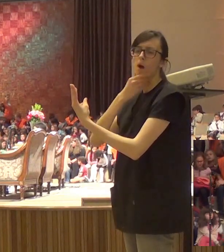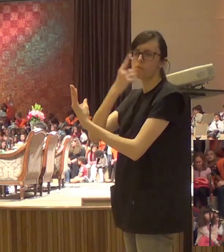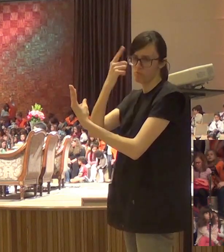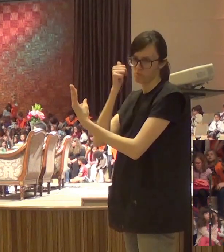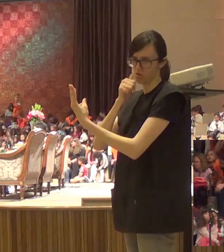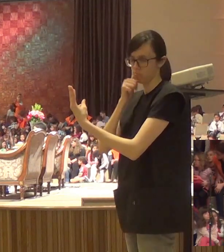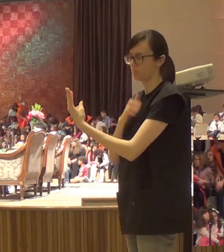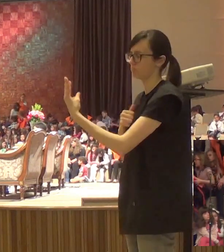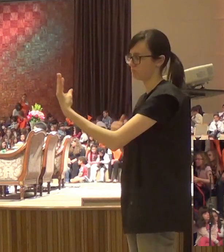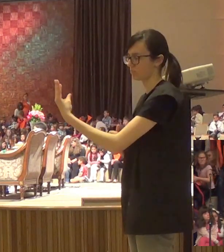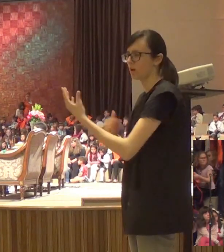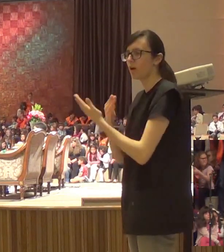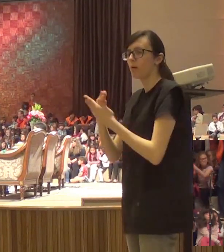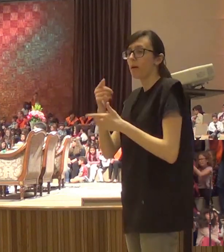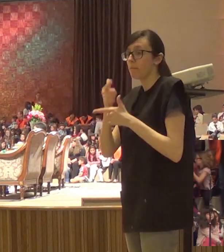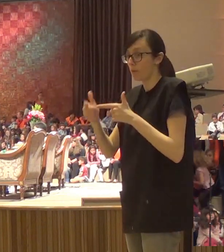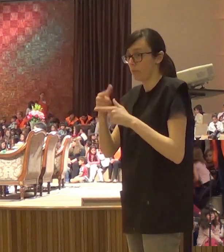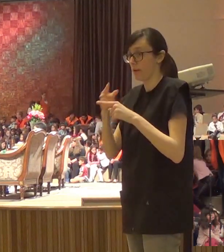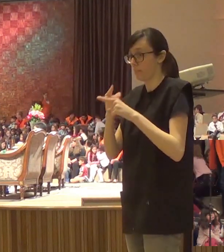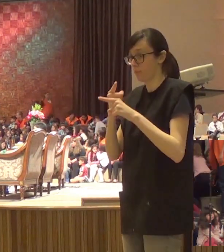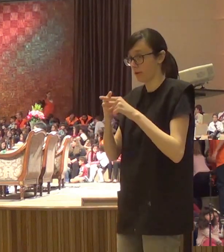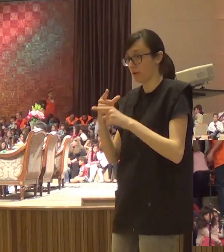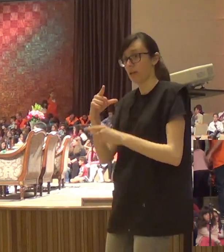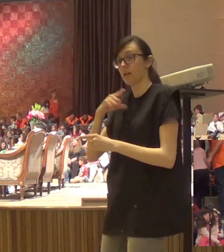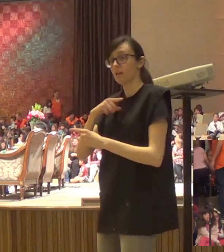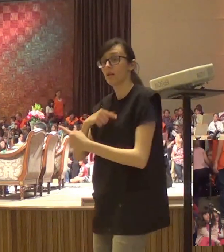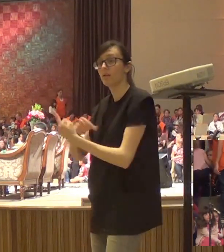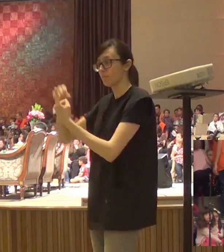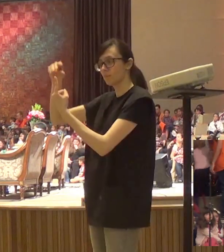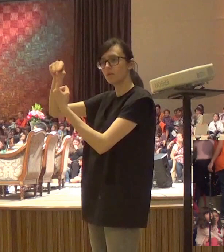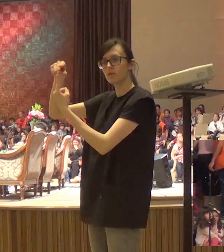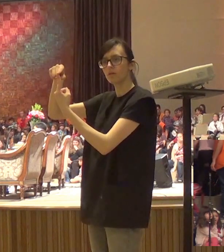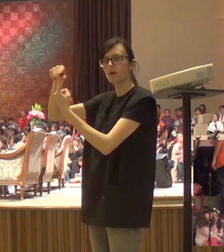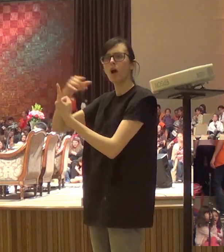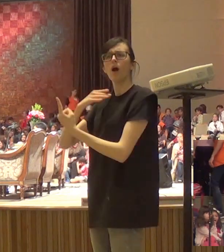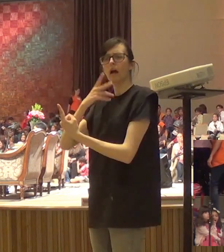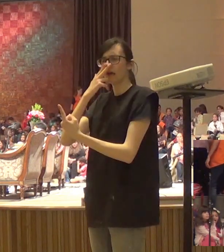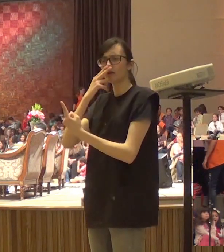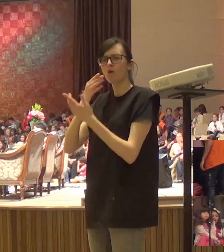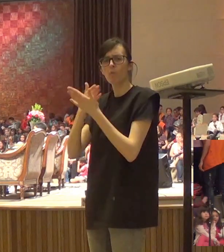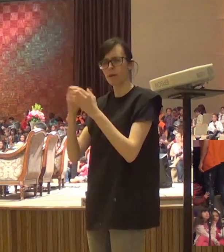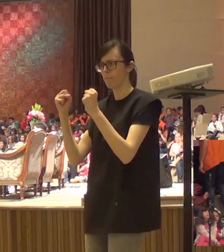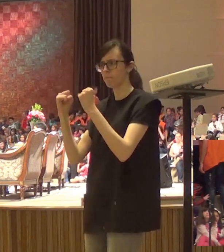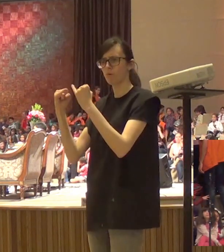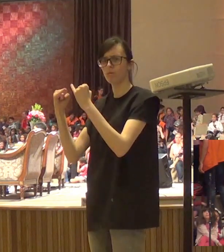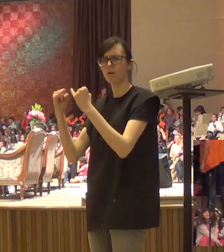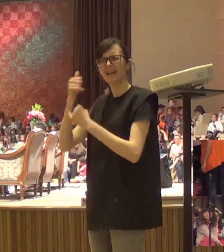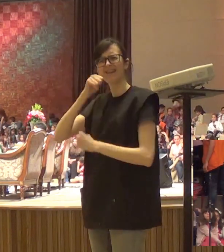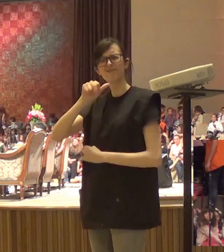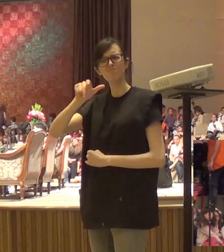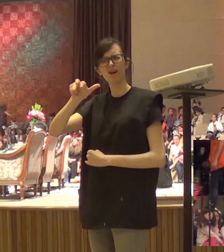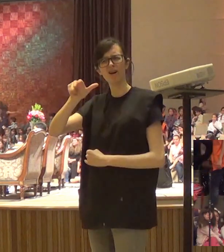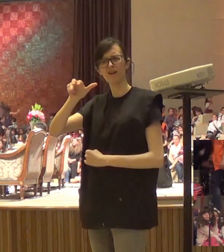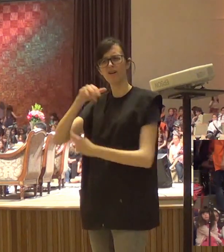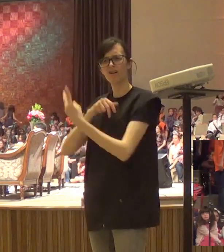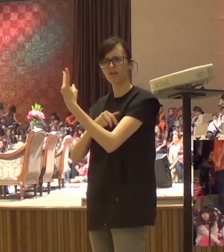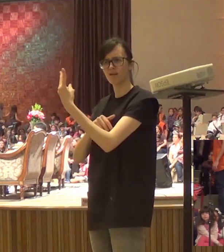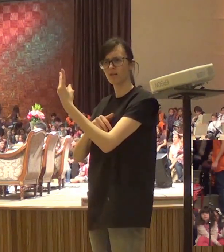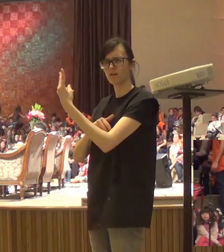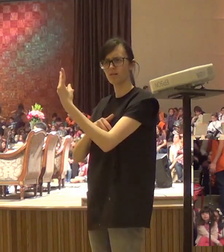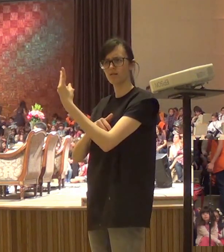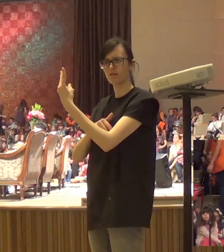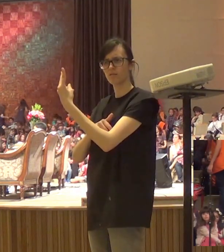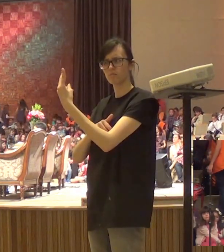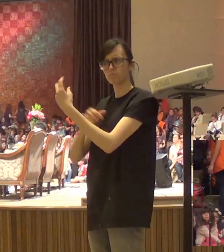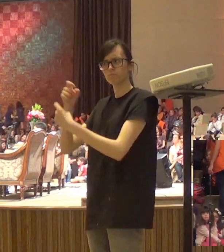começa uma história muito estranha, porque Aminon, filho de Davi, se apaixona por sua irmã, Tamar, e desonra sua irmã,